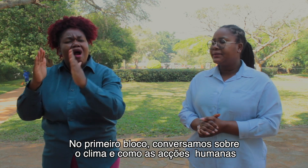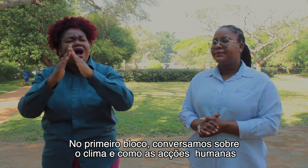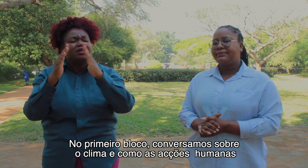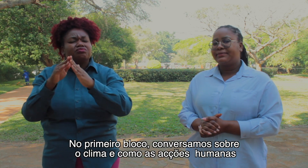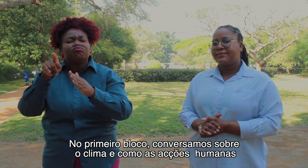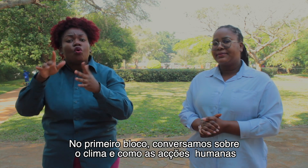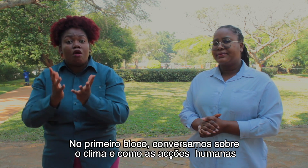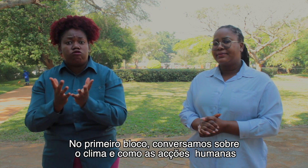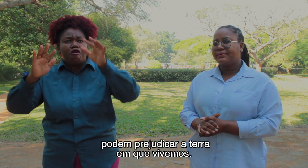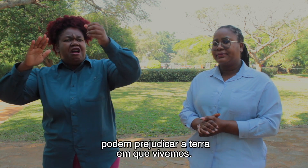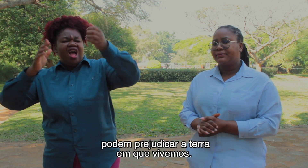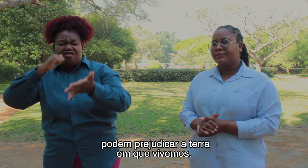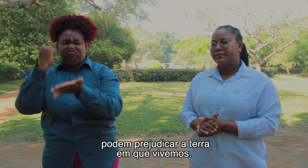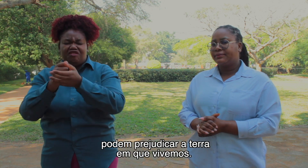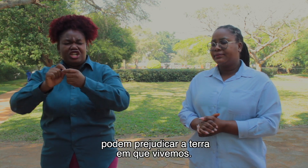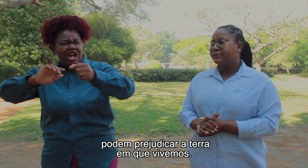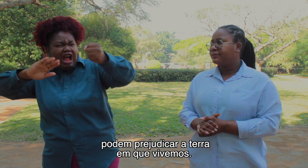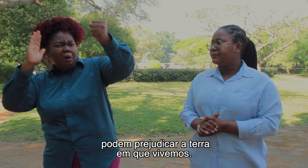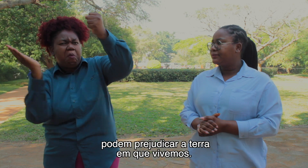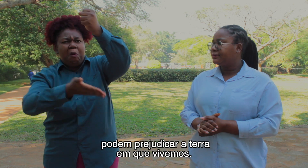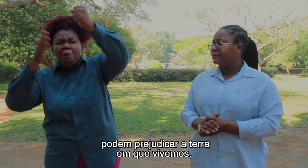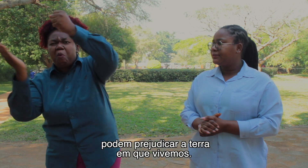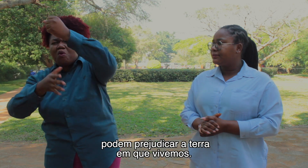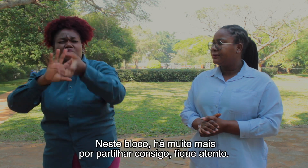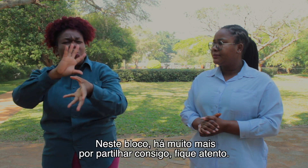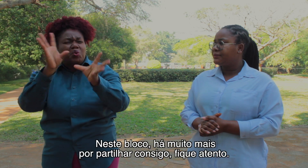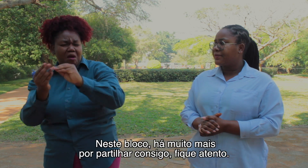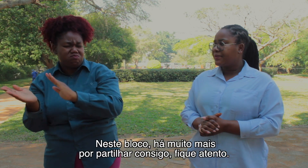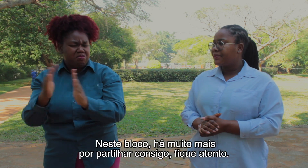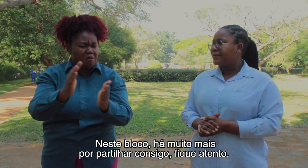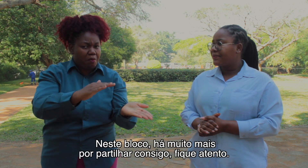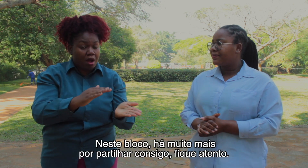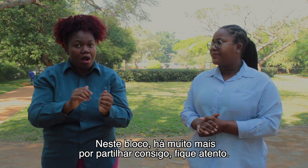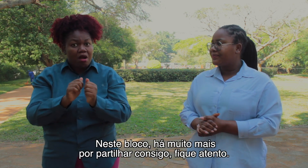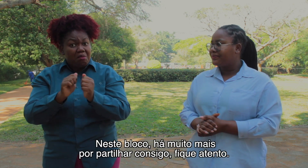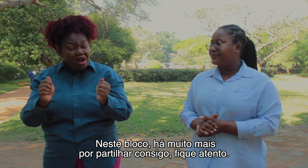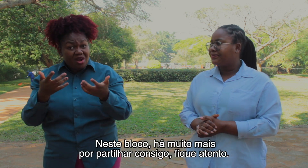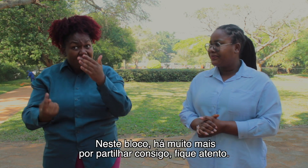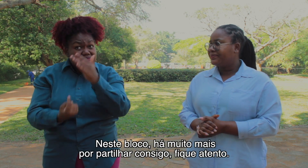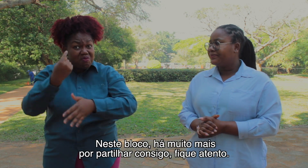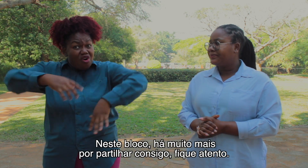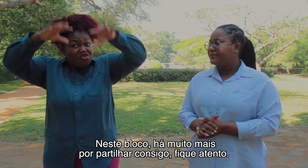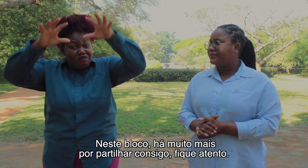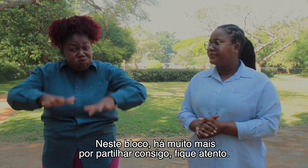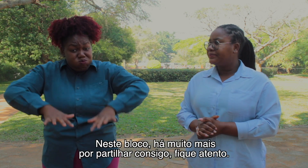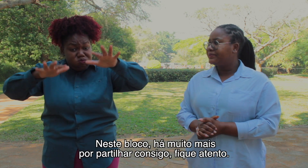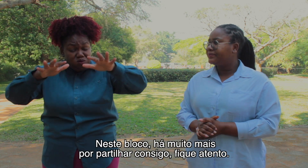as ações humanas podem prejudicar a terra em que vivemos. Neste bloco, há muito mais por partilhar consigo. Fique